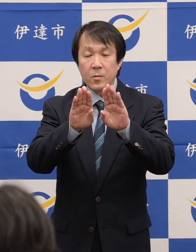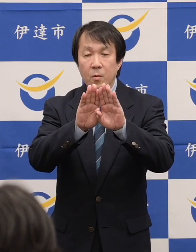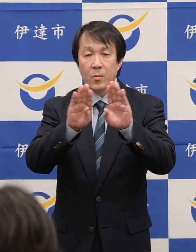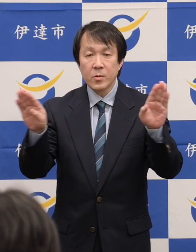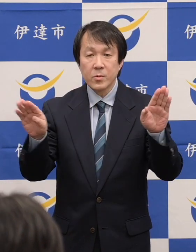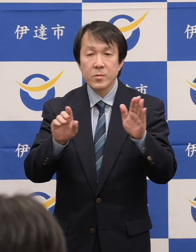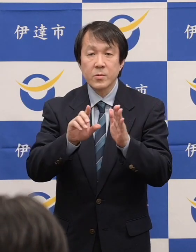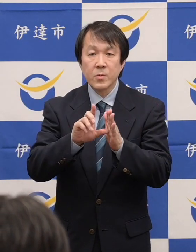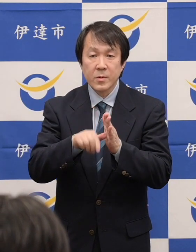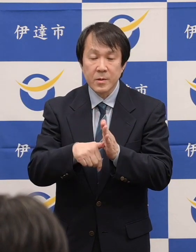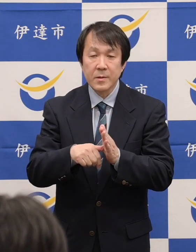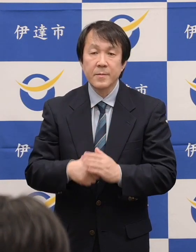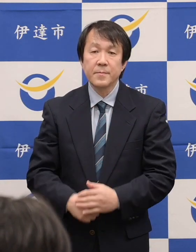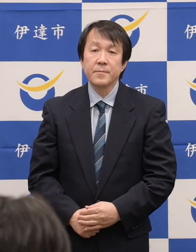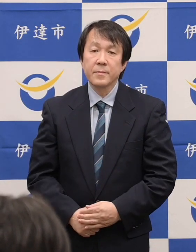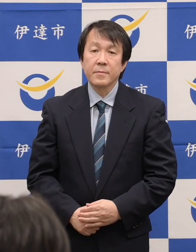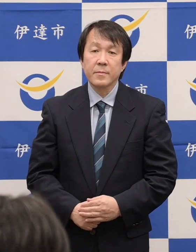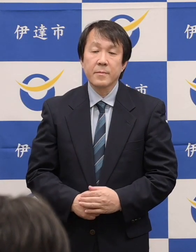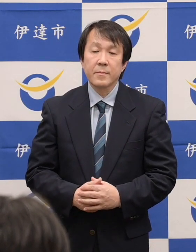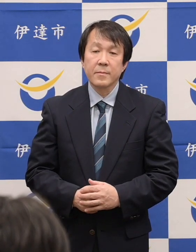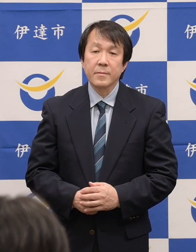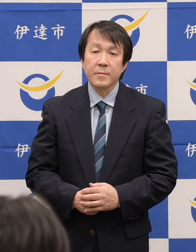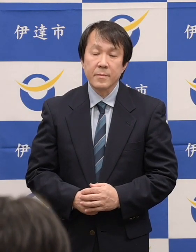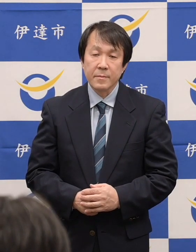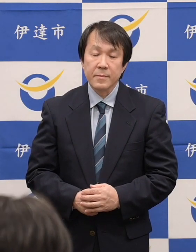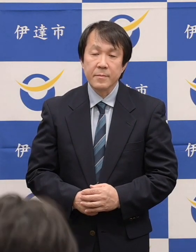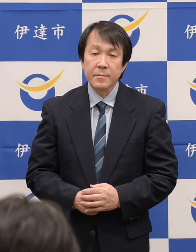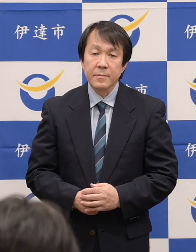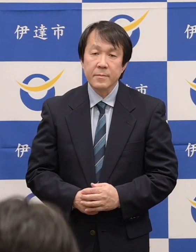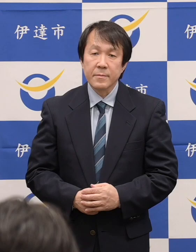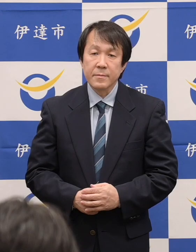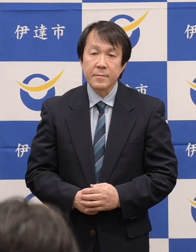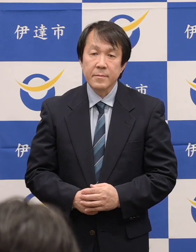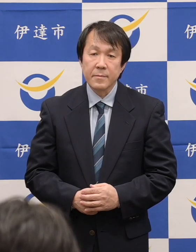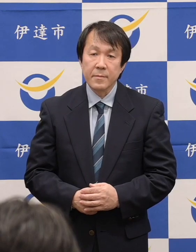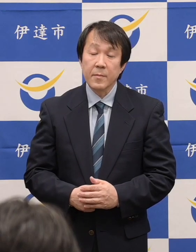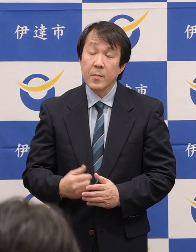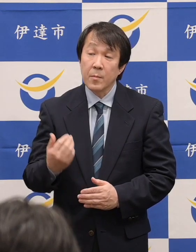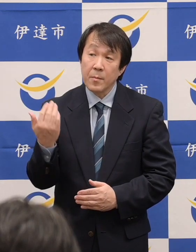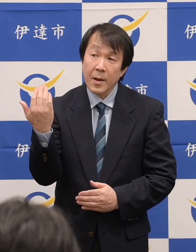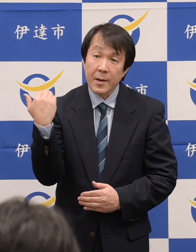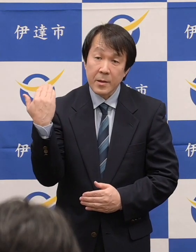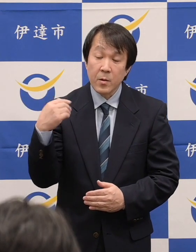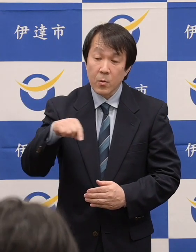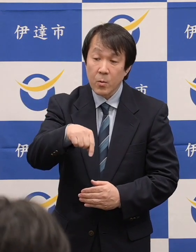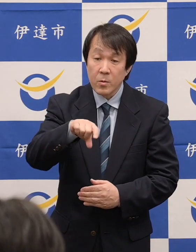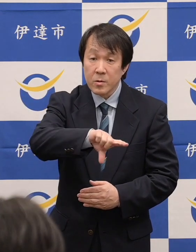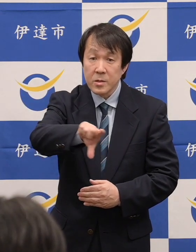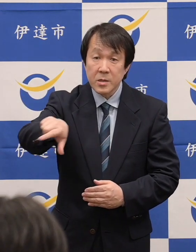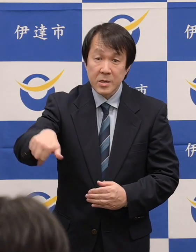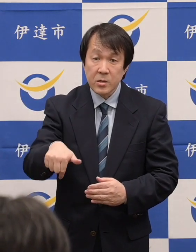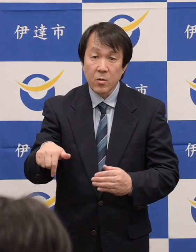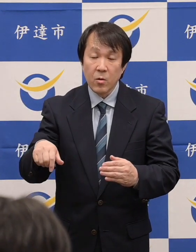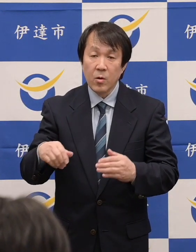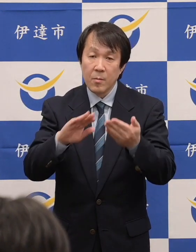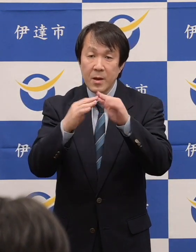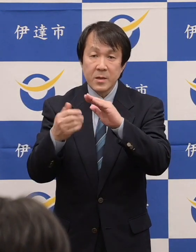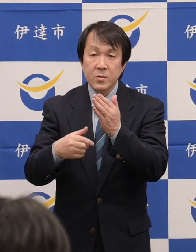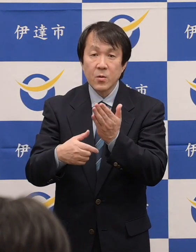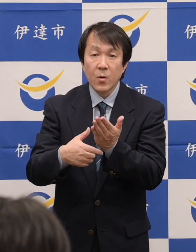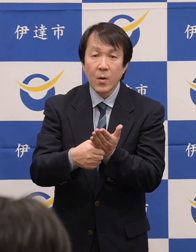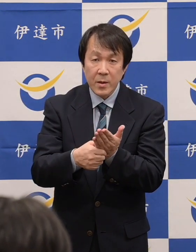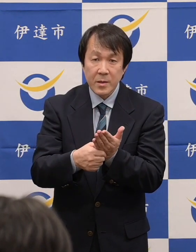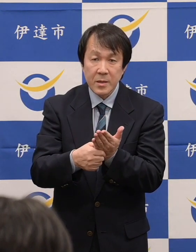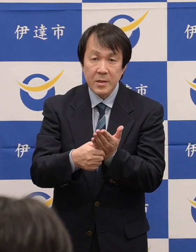川の町の駅と続いてというところかと思うんですが、改めてこの地域に町の駅ができることについ